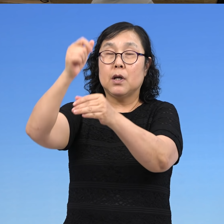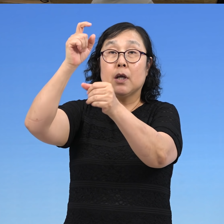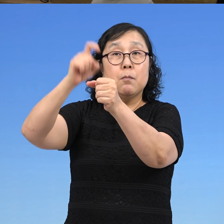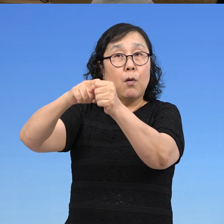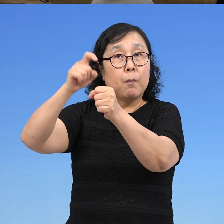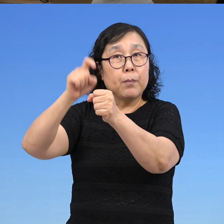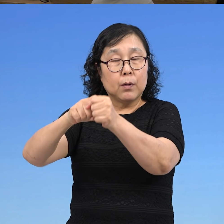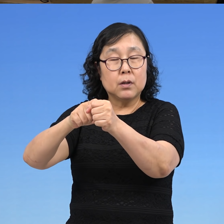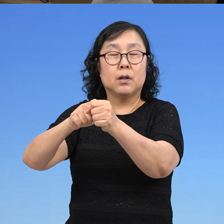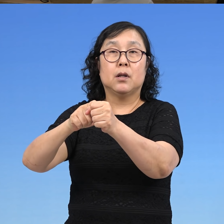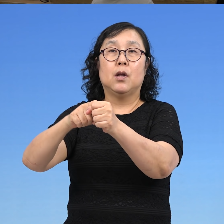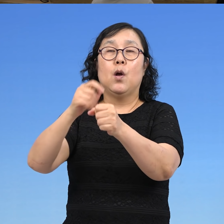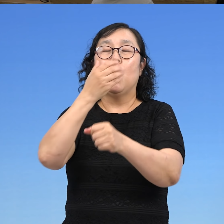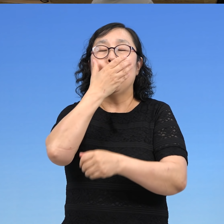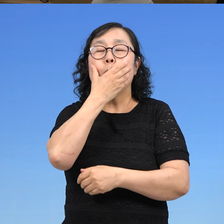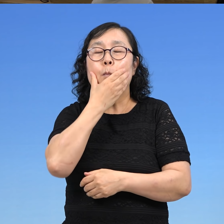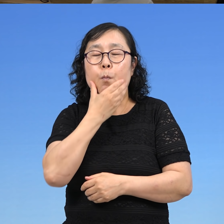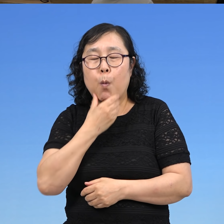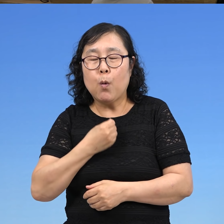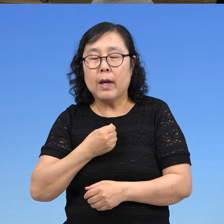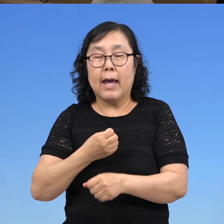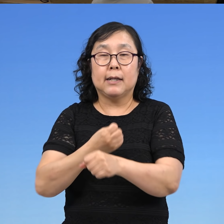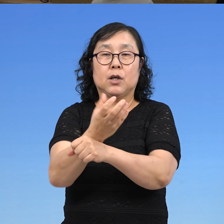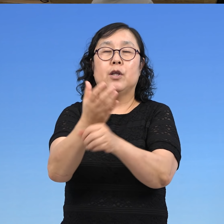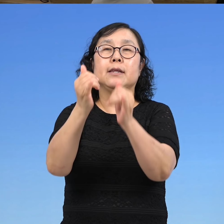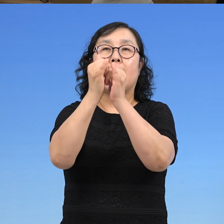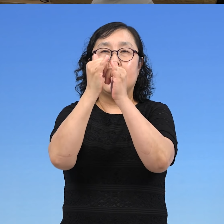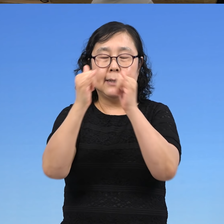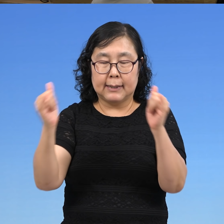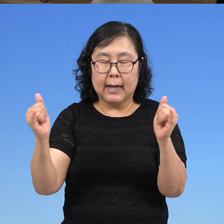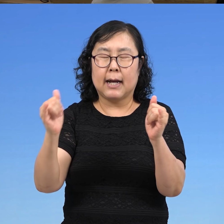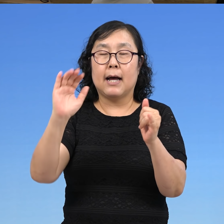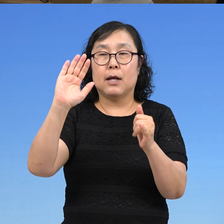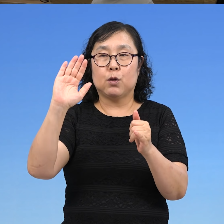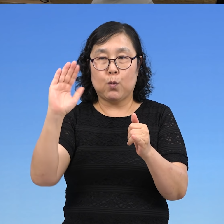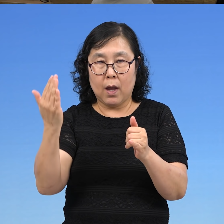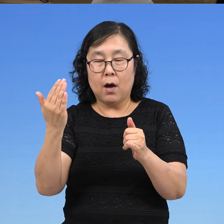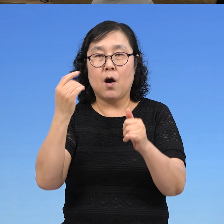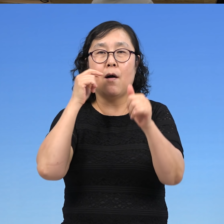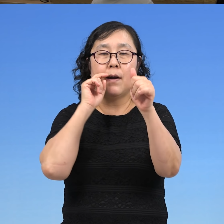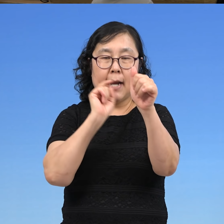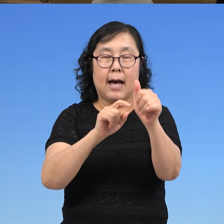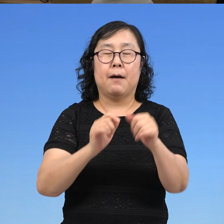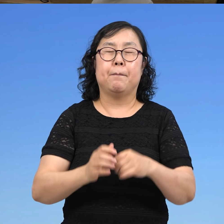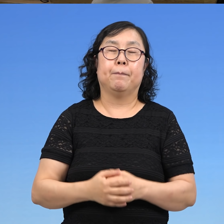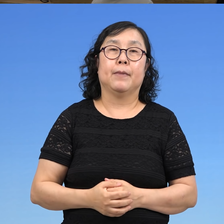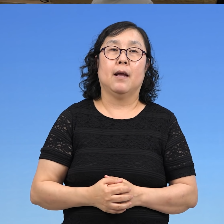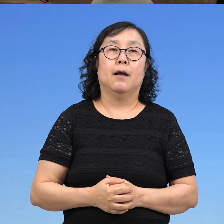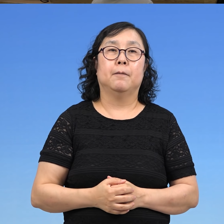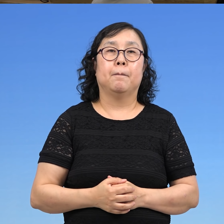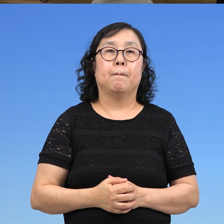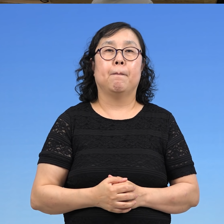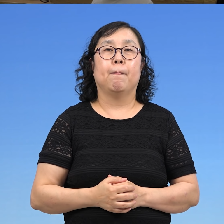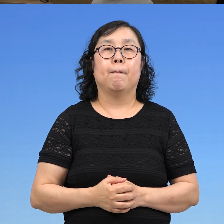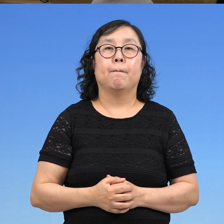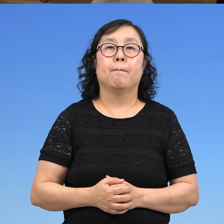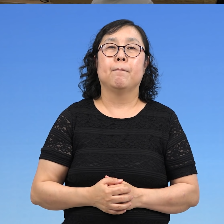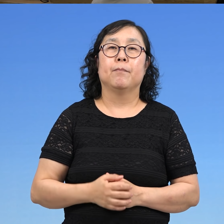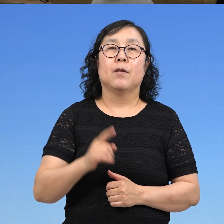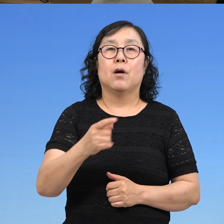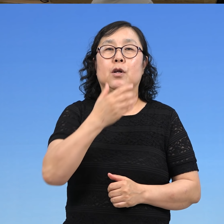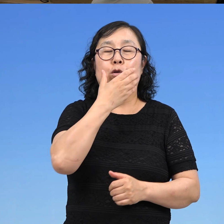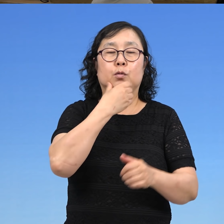우리가 하나님의 그 복의 전달 짜가 되는게 너는 복이 될지라 이게 3절에서 더 구체적으로 나와